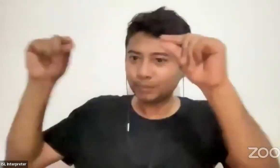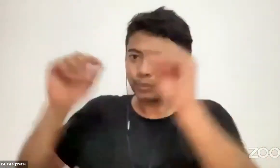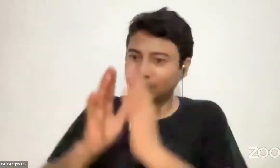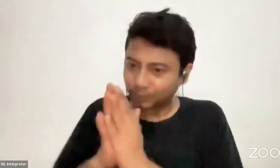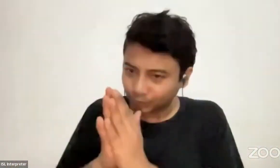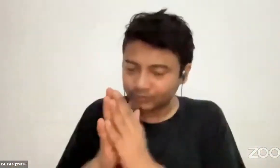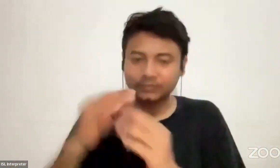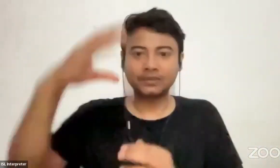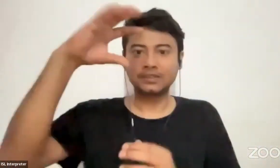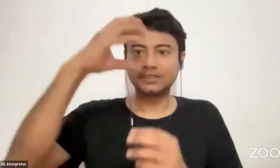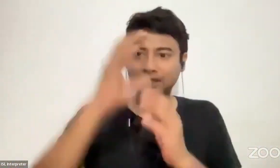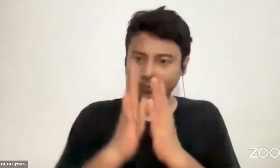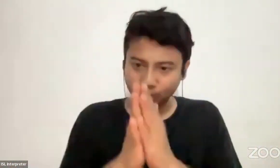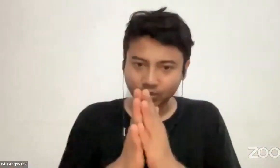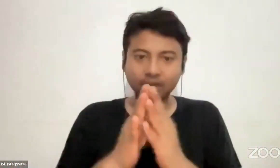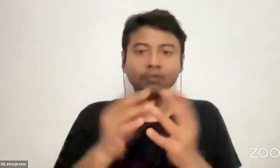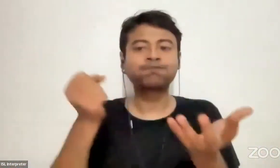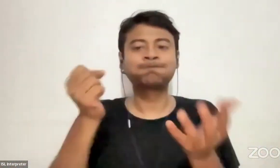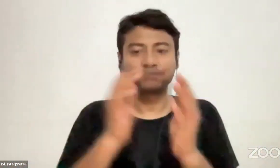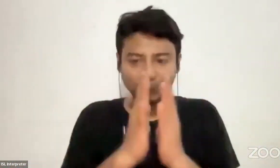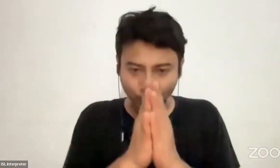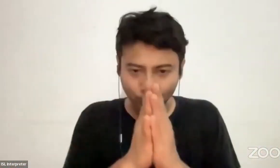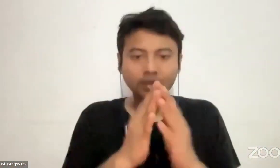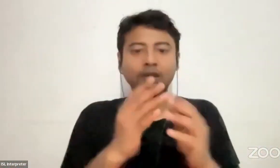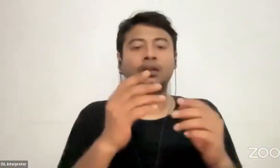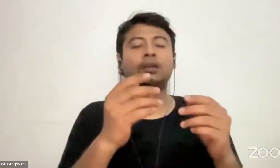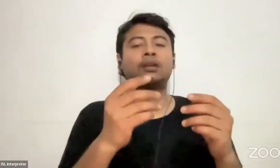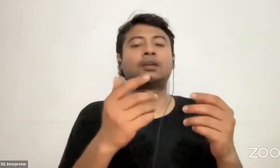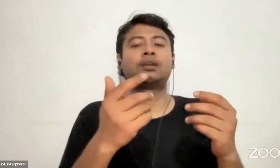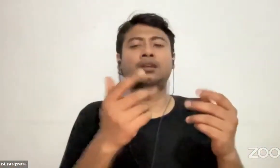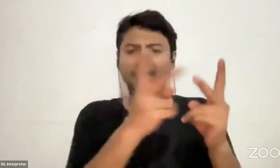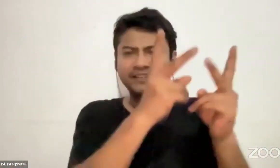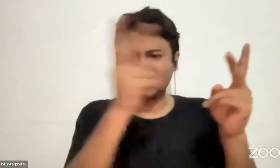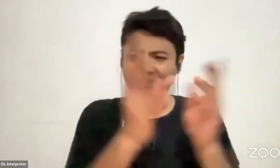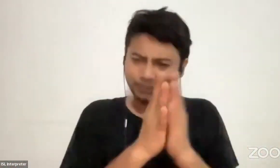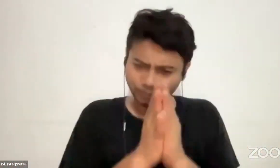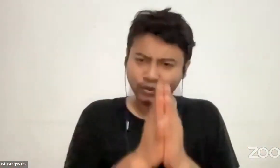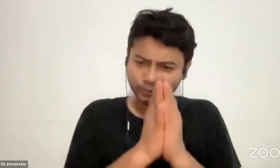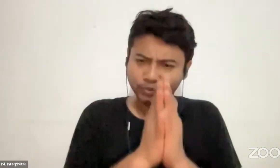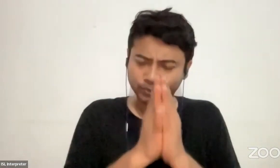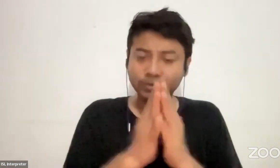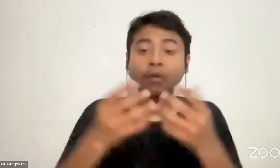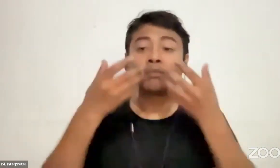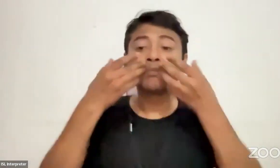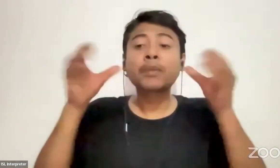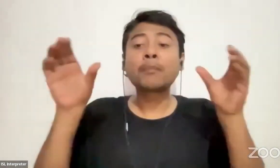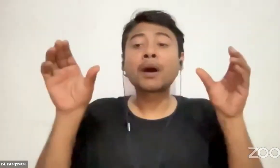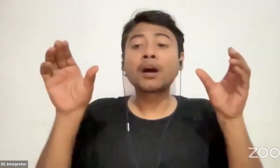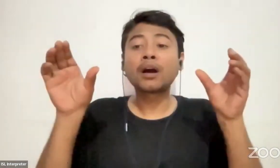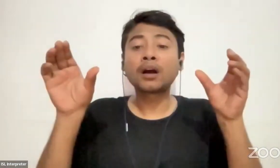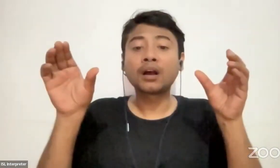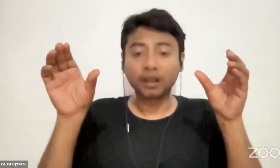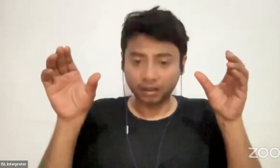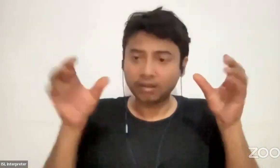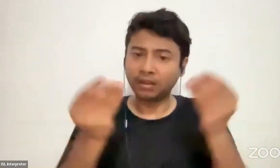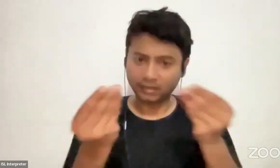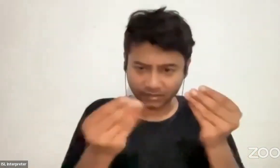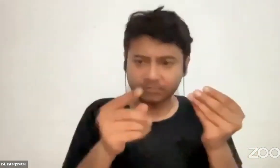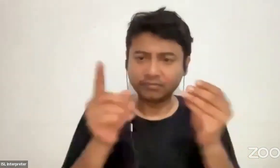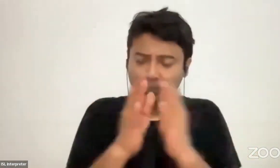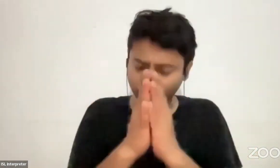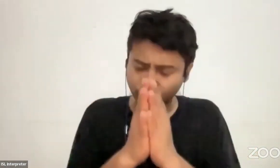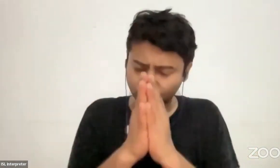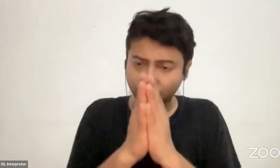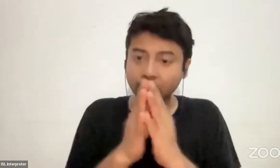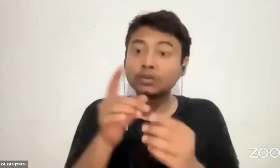की, यहाँ तक कि ब्रह्मा जी तक भी किसी देवता की पूजा करेगा तो क्या होगा? उनके लोक में जाएगा। और जब